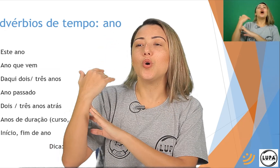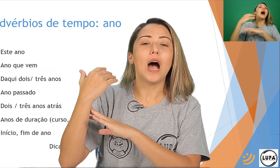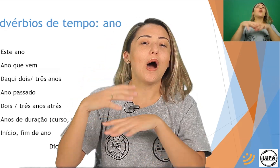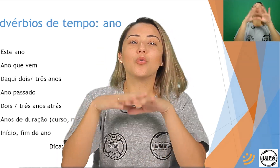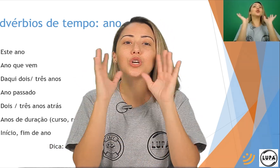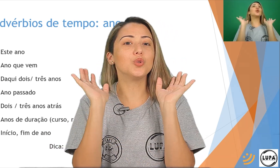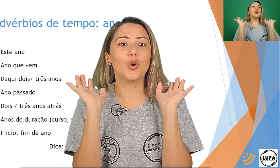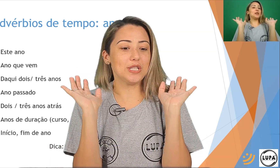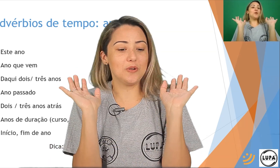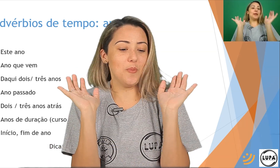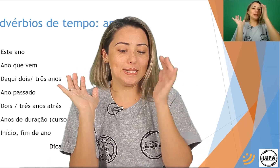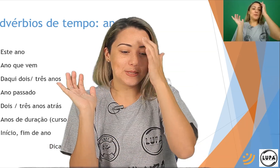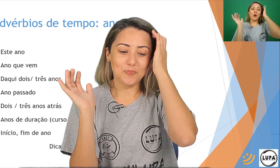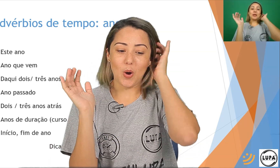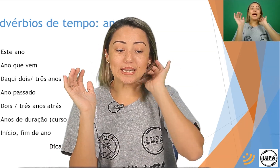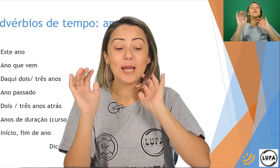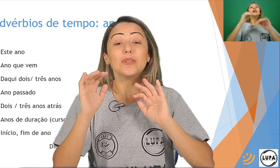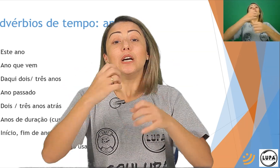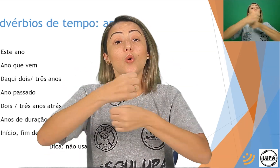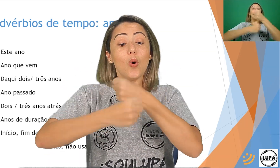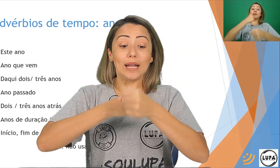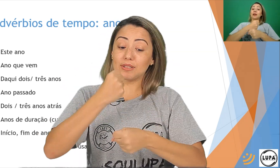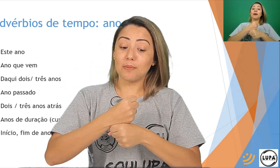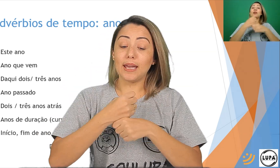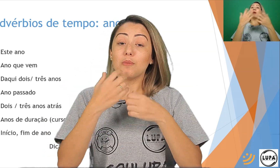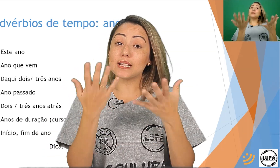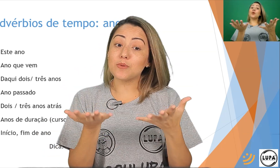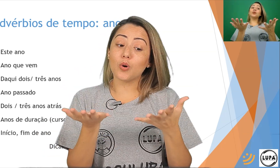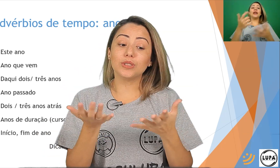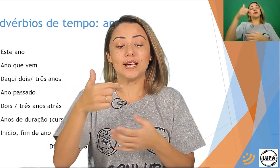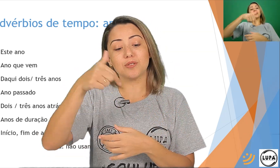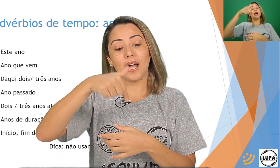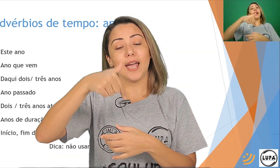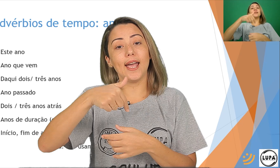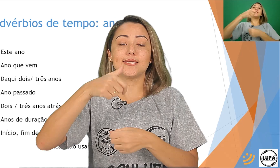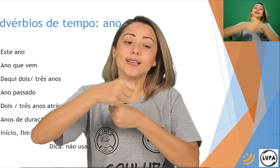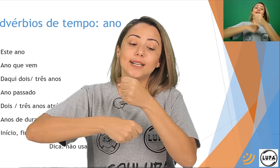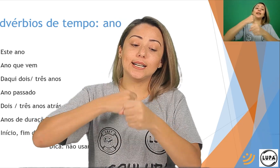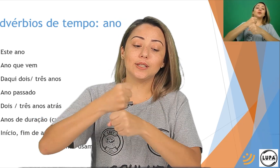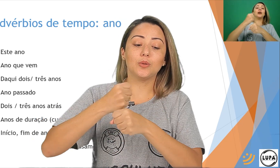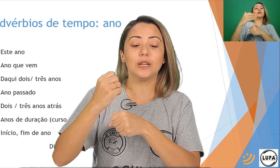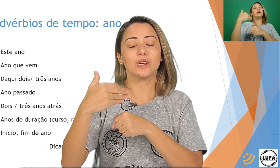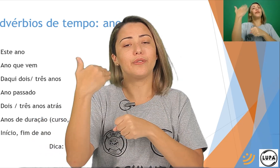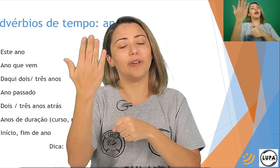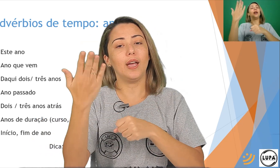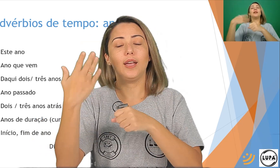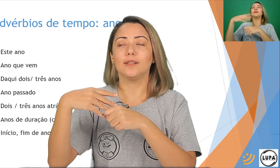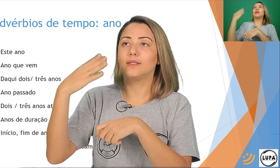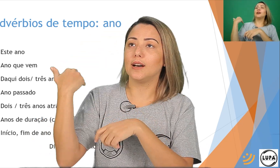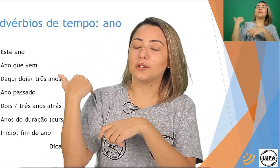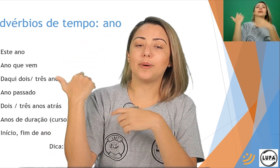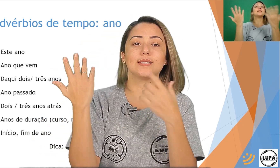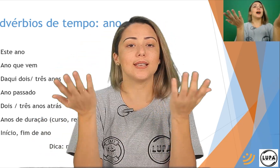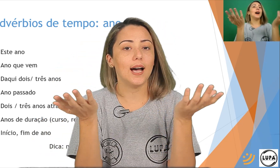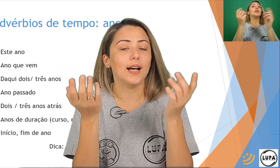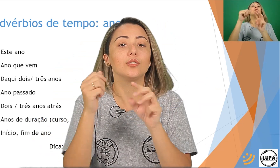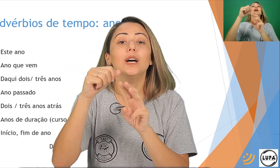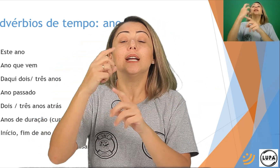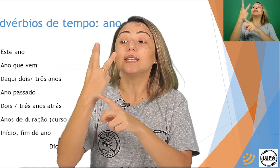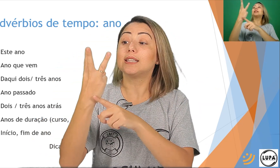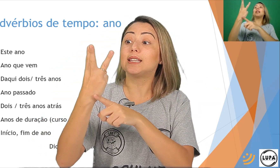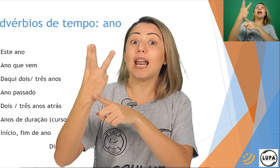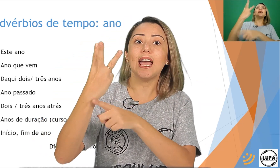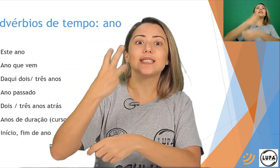meses, ou algo que durou 5 meses, ok? O ano também, o mesmo contexto, tá? Esse ano, ano que vem, ano